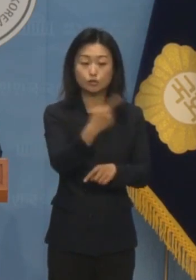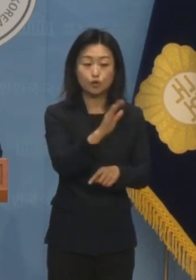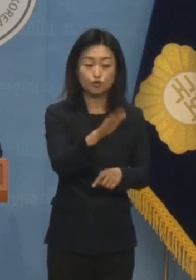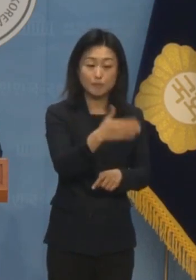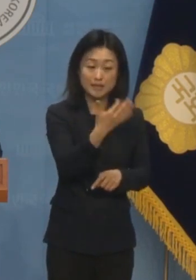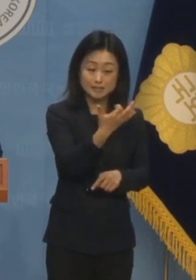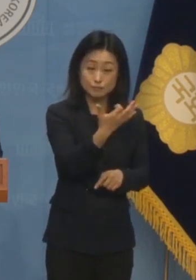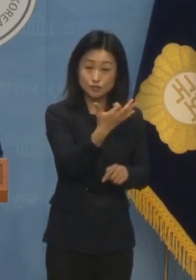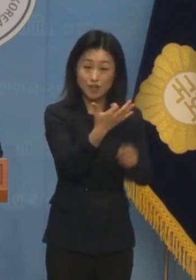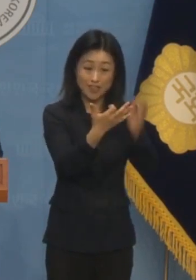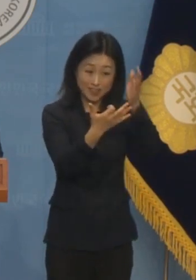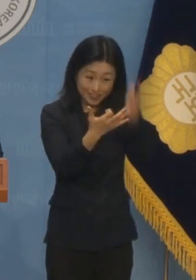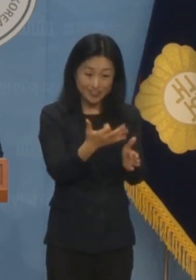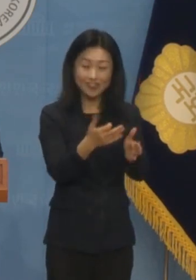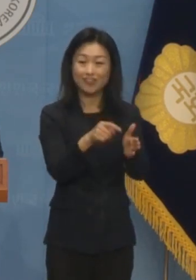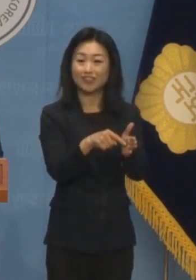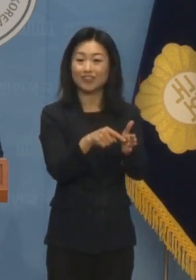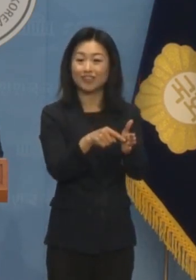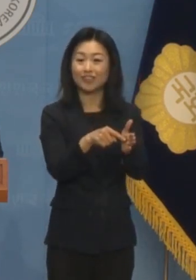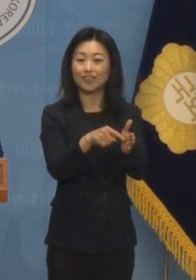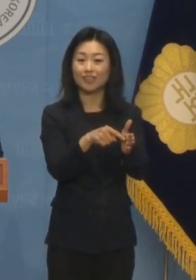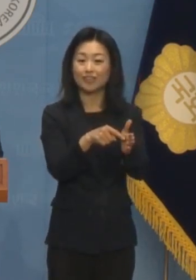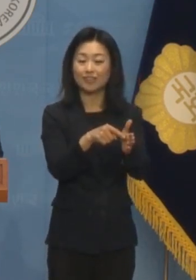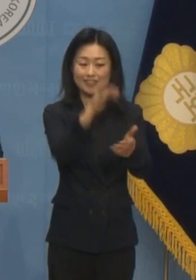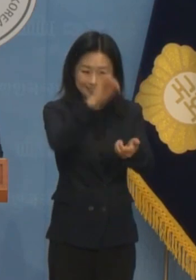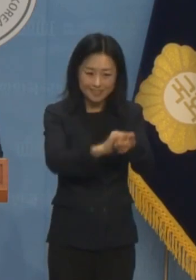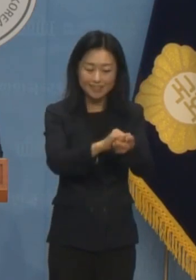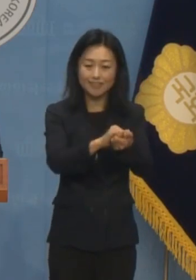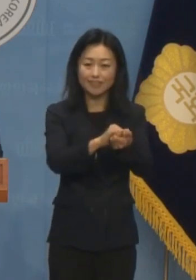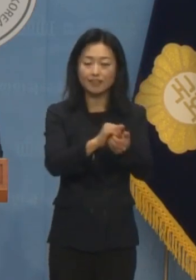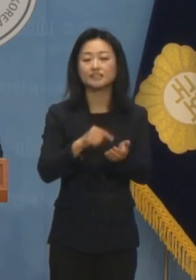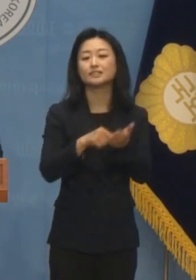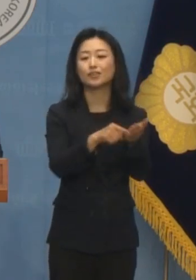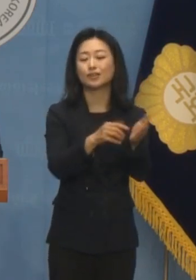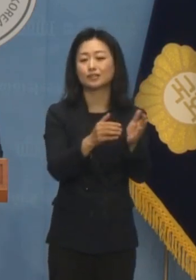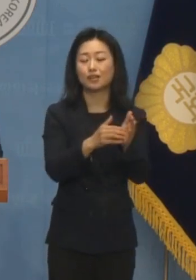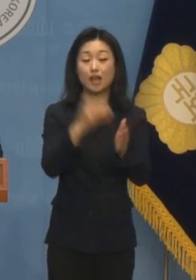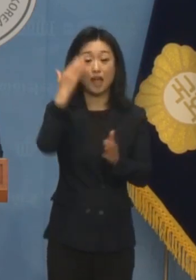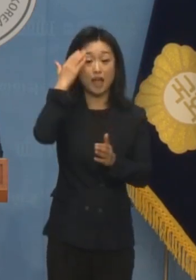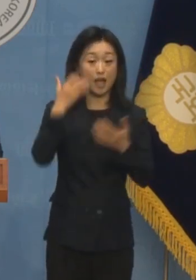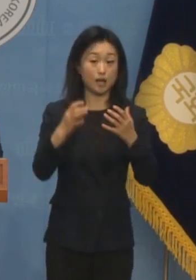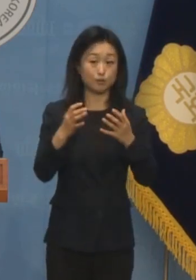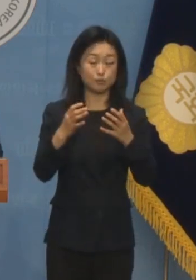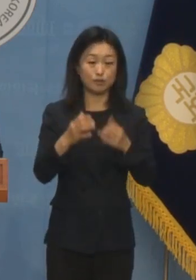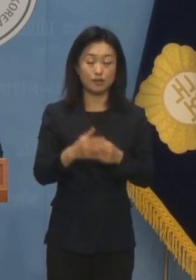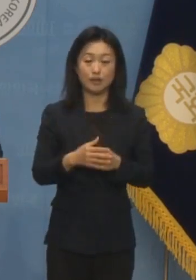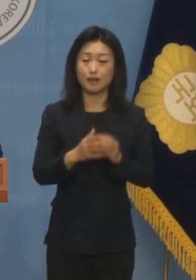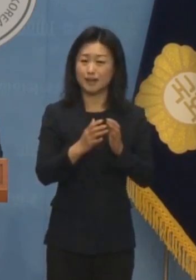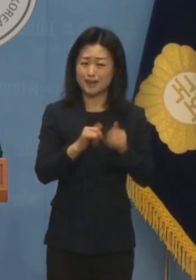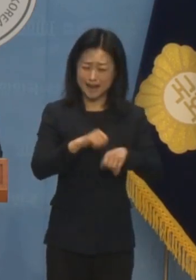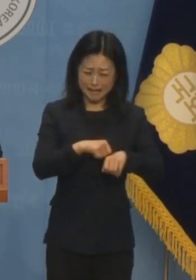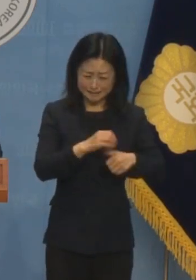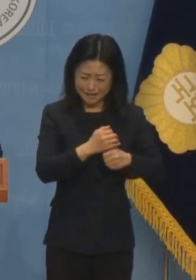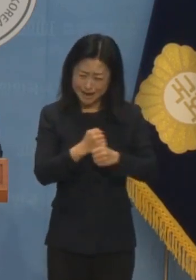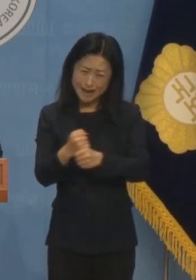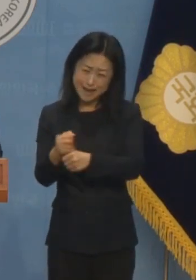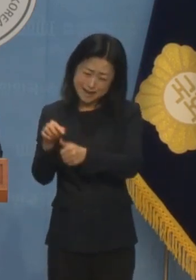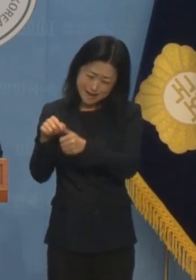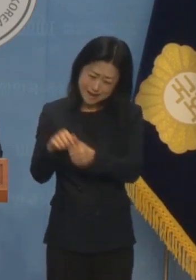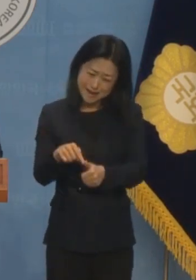1919년 메이지 시대까지 한정했습니다 당시 우리나라는 한국인 강제노역